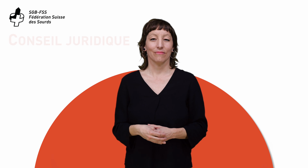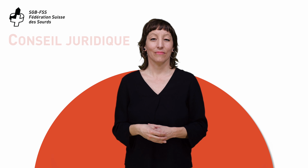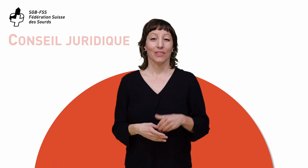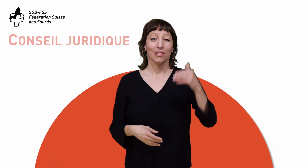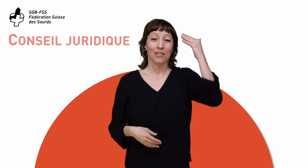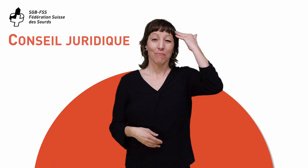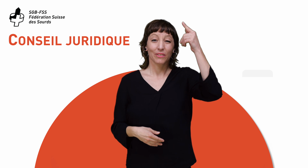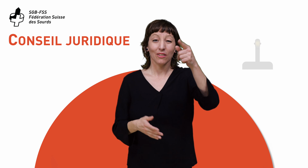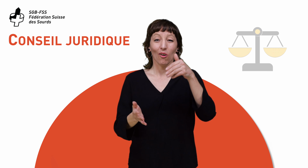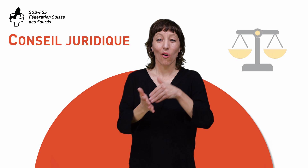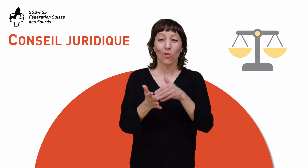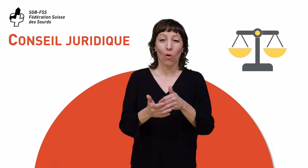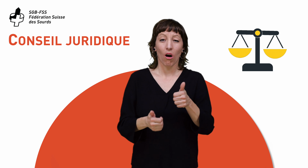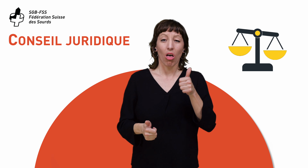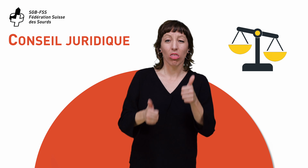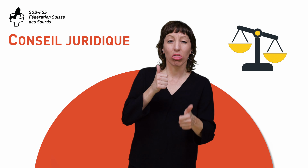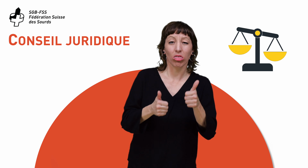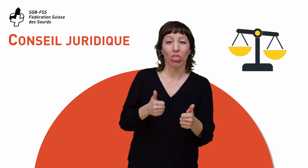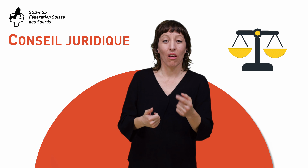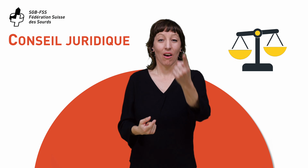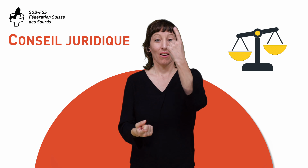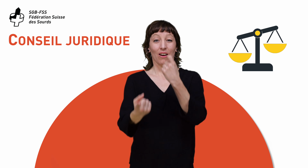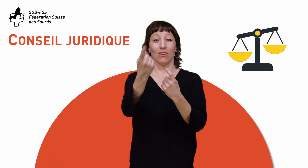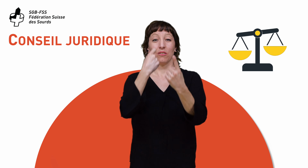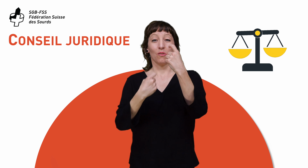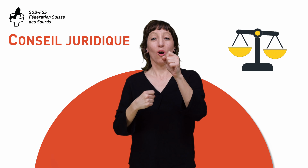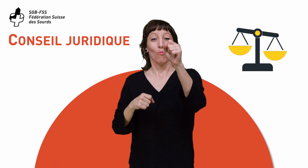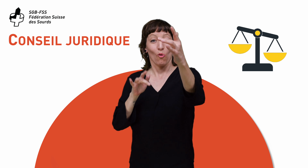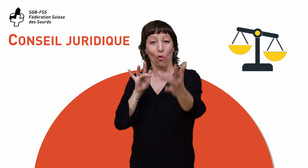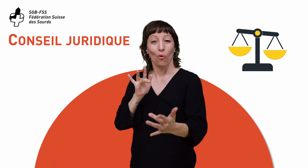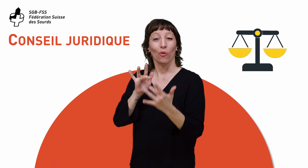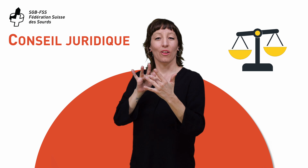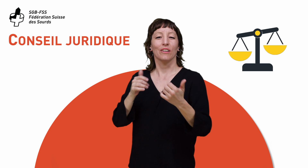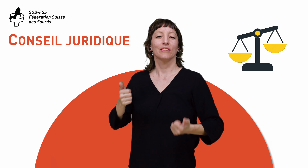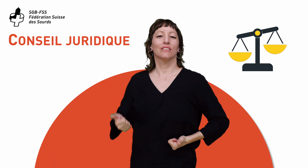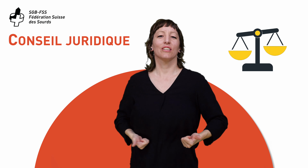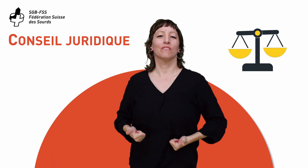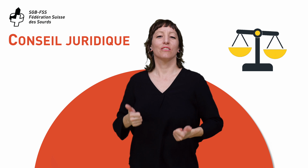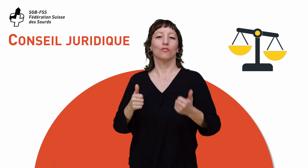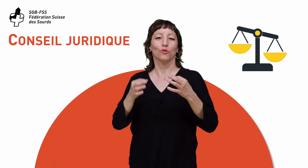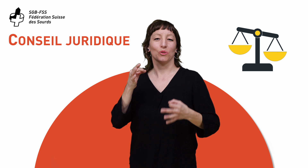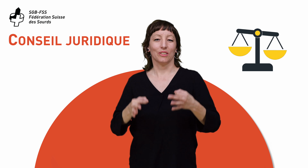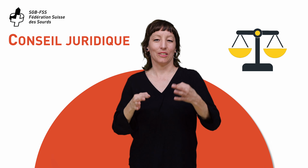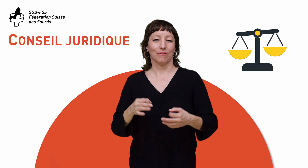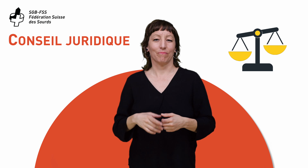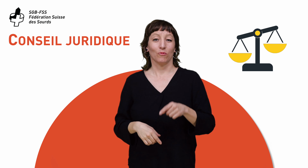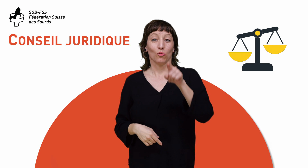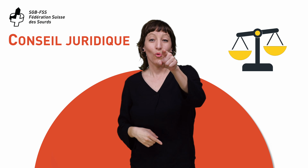Si tu as encore des incertitudes ou des questions, tu peux t'adresser sans hésiter à notre service